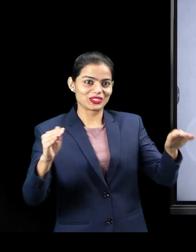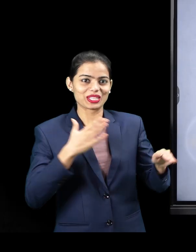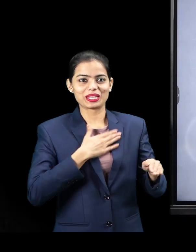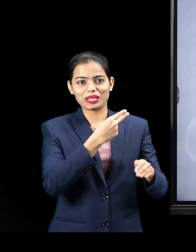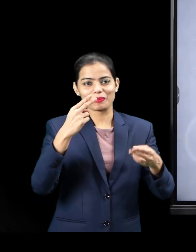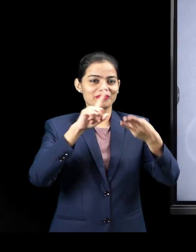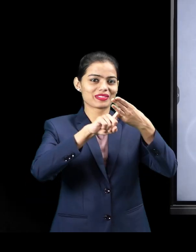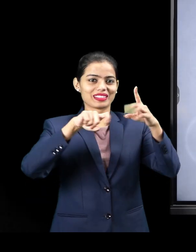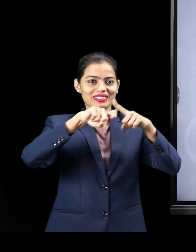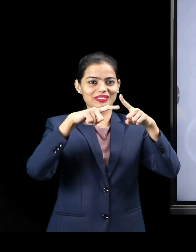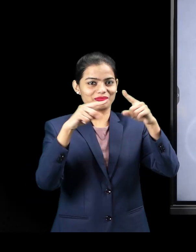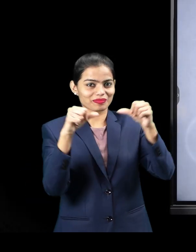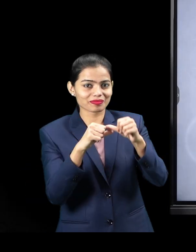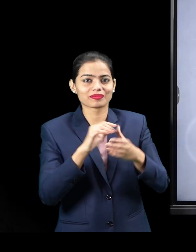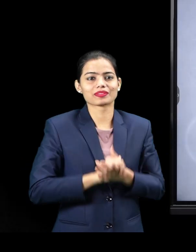హలో స్టూడెంట్స్,